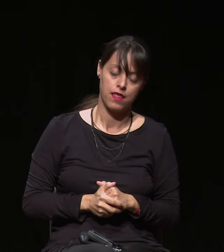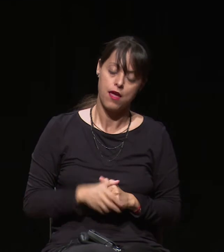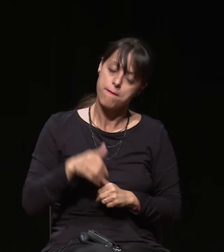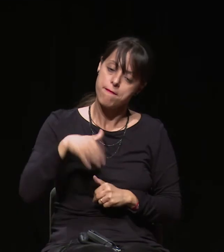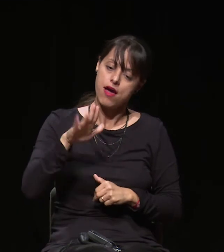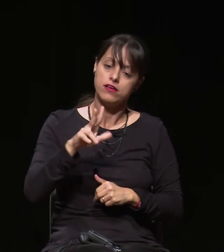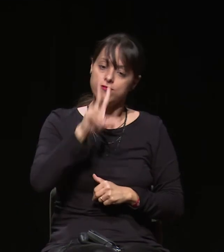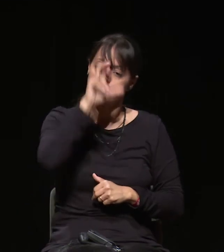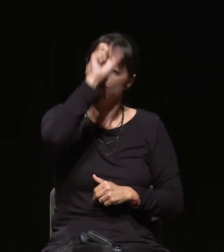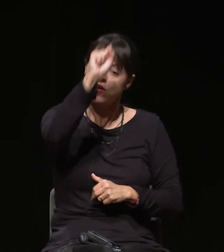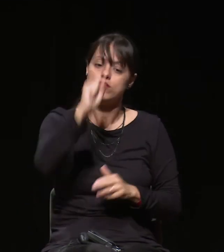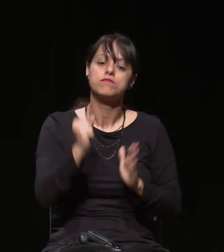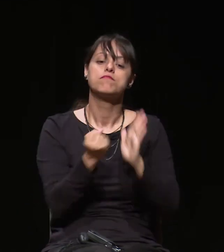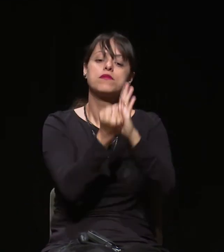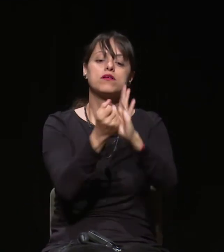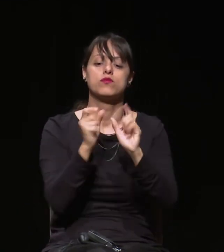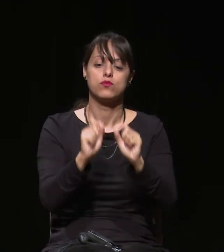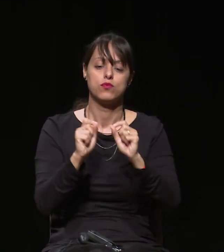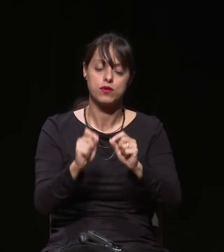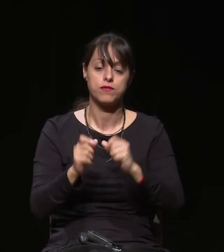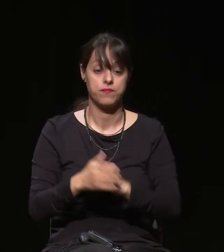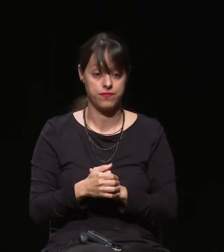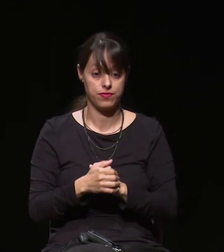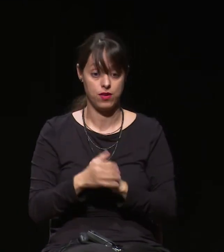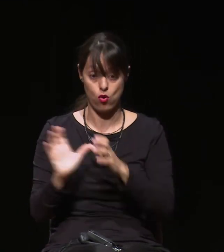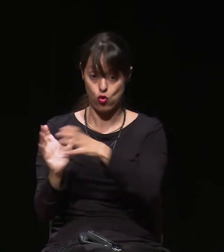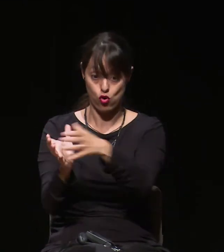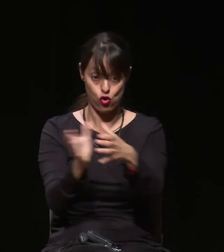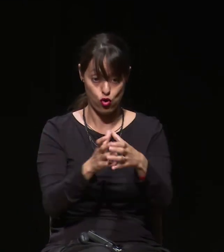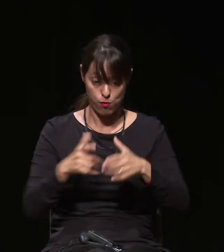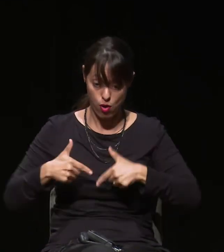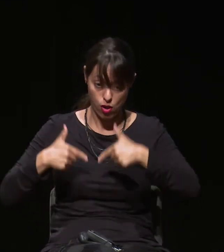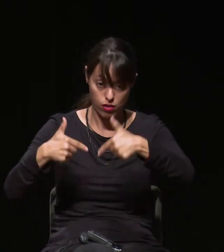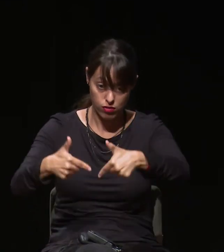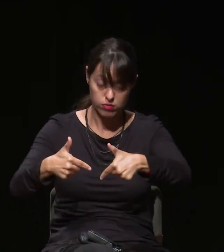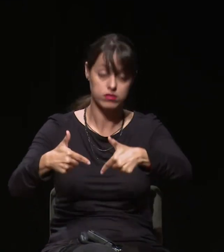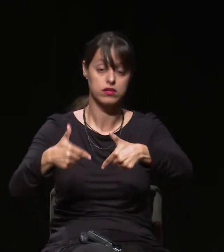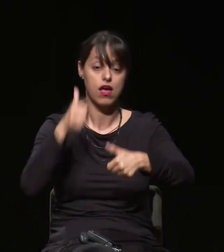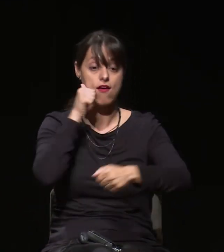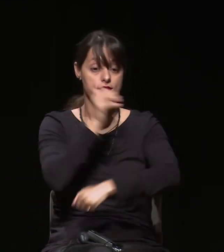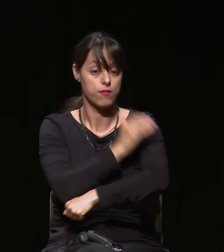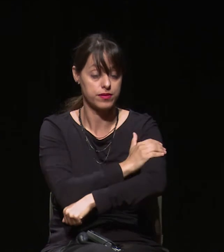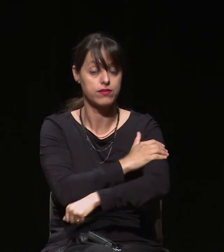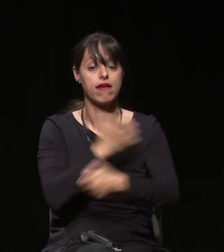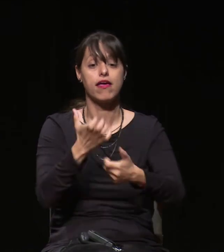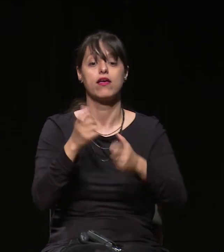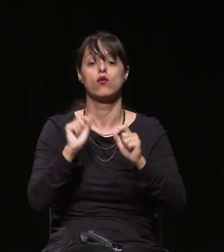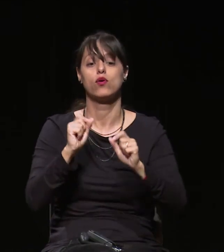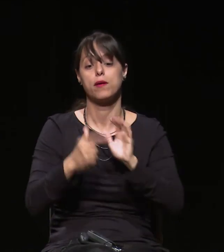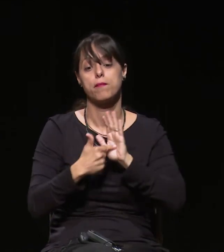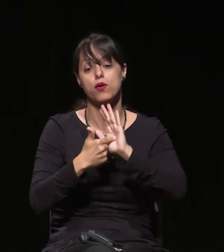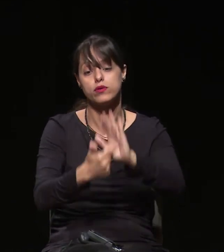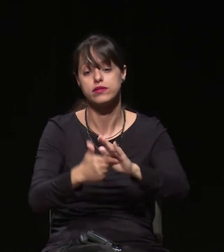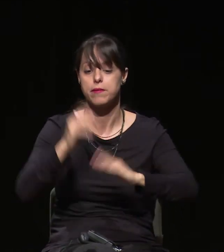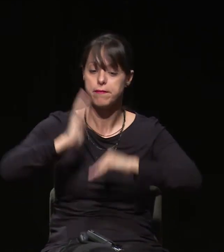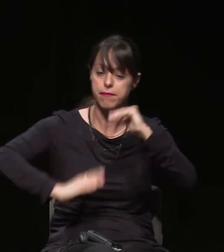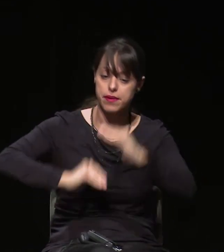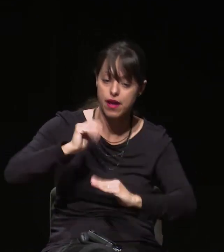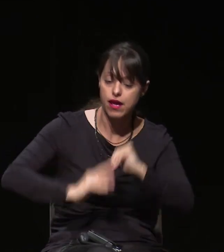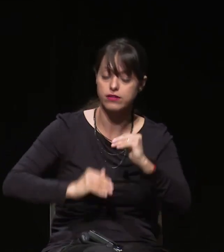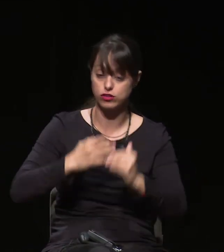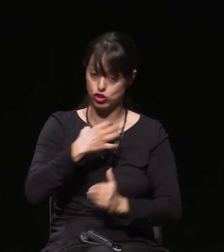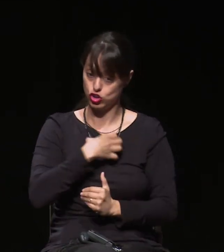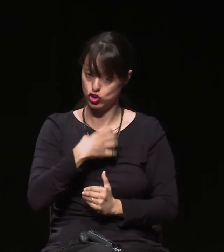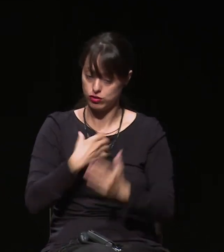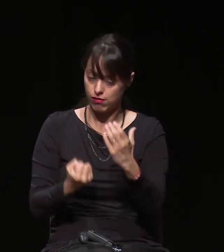que os feminismos requerem concepções que possam abarcar a diversidade de práticas, de modo a constituir políticas